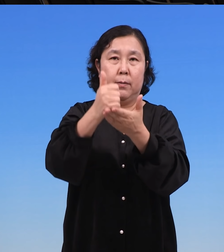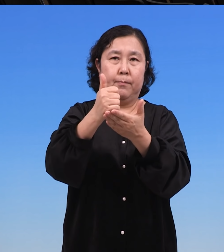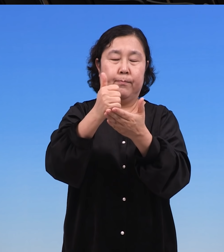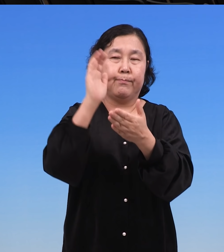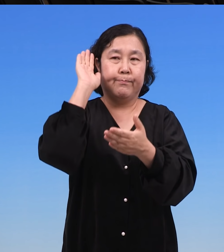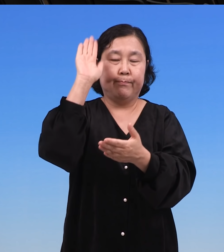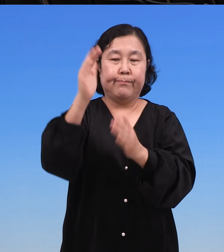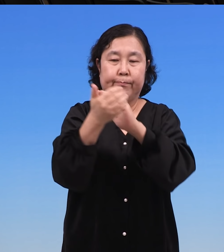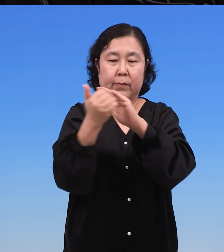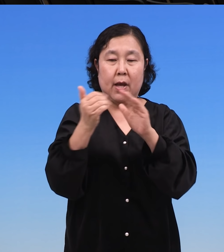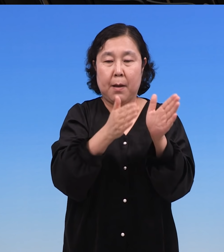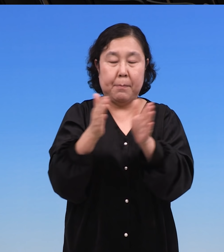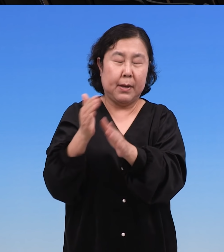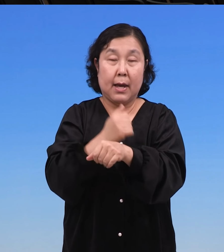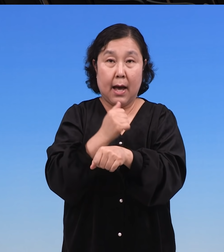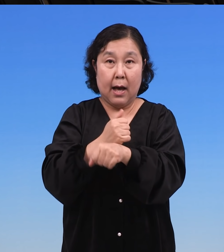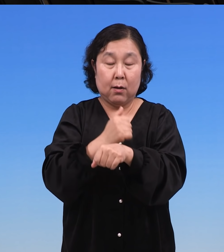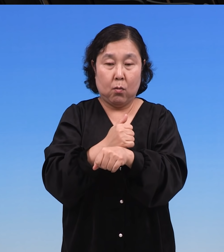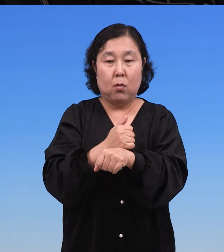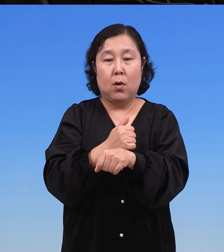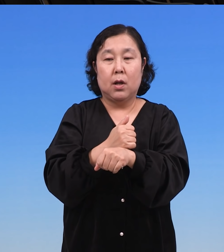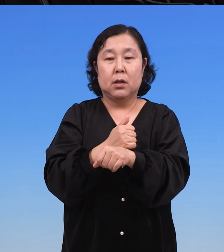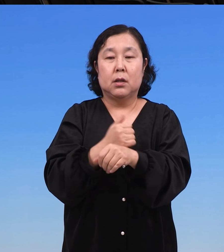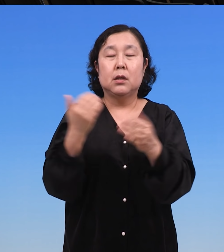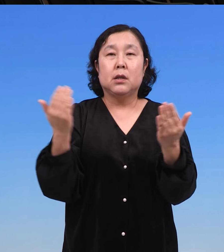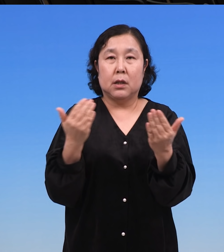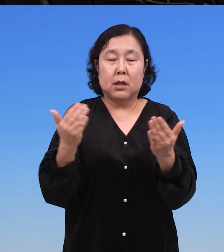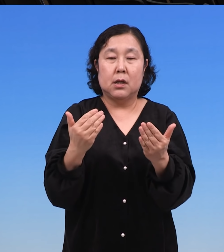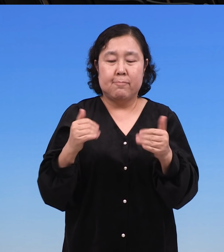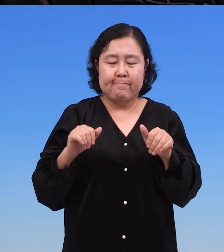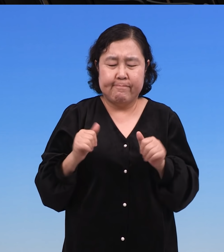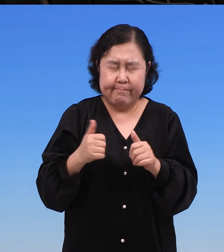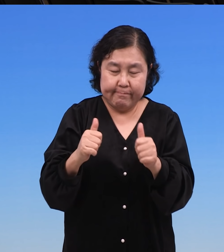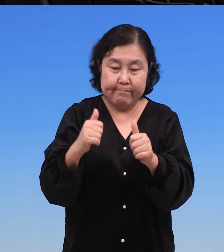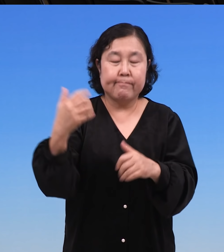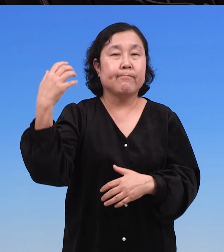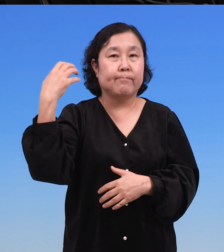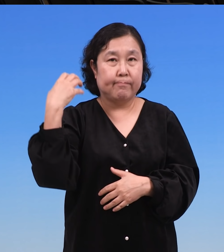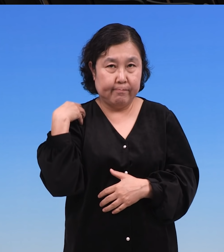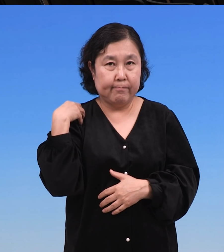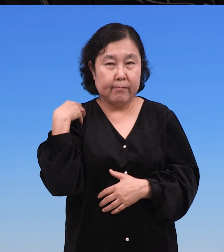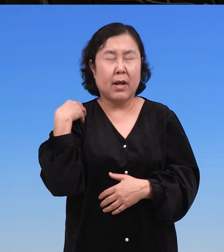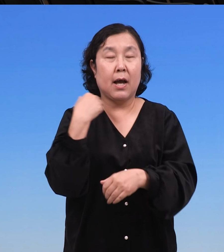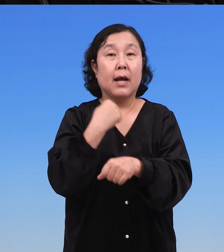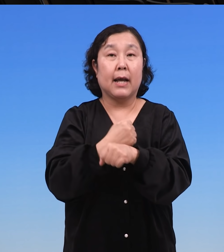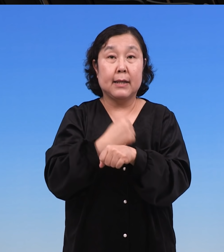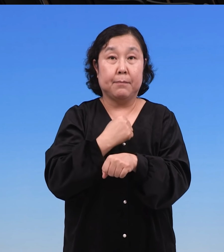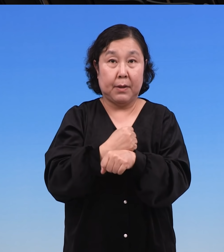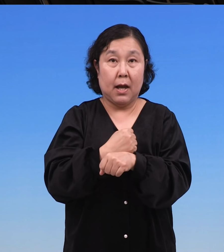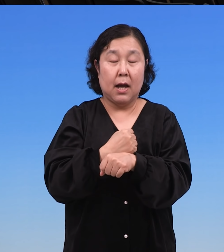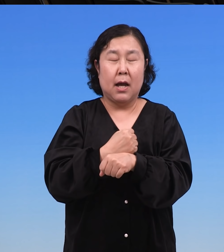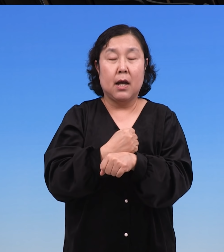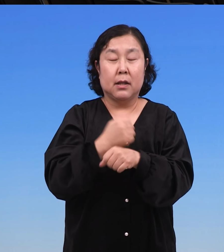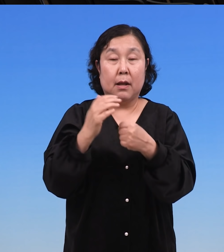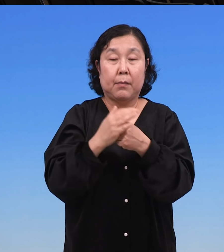앞길을 준비하고 또 그분이 오실 길을 곧게 하는 역할을 최선을 다하여 감당했다. 이